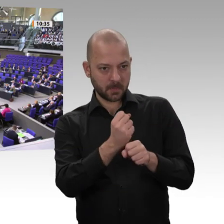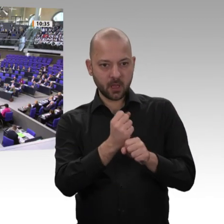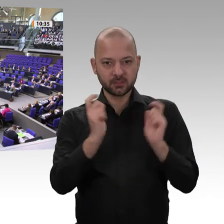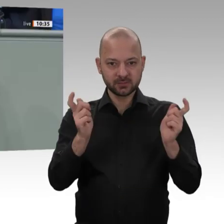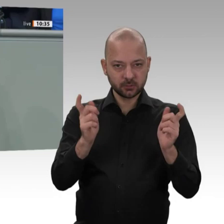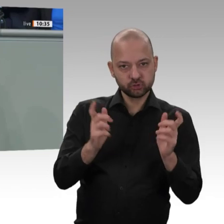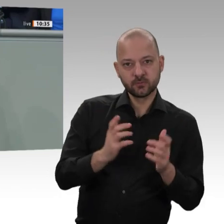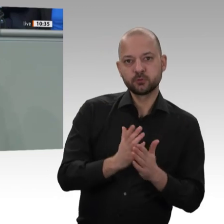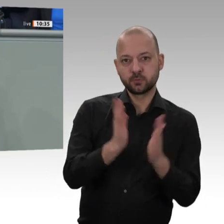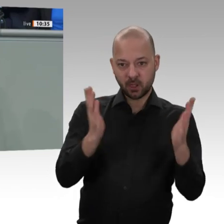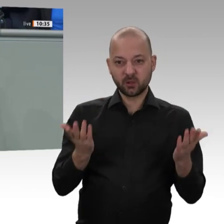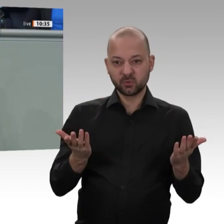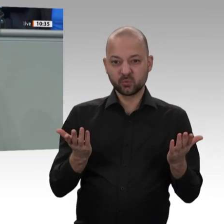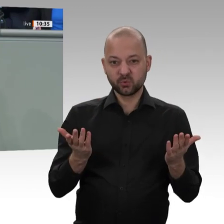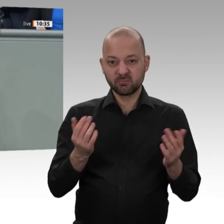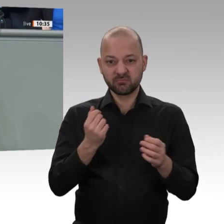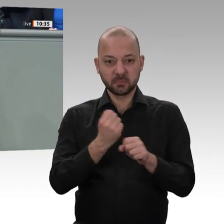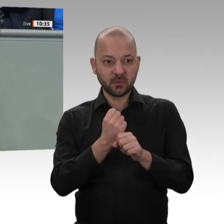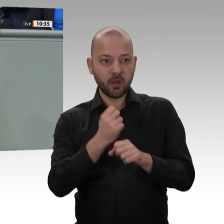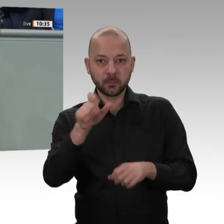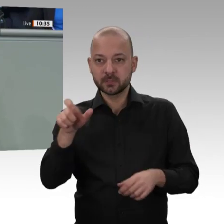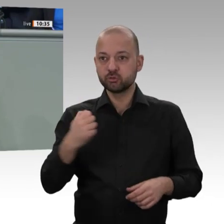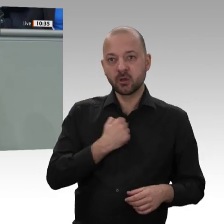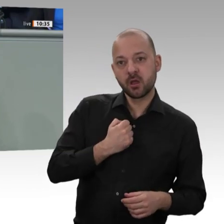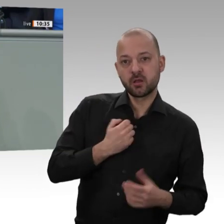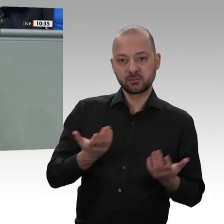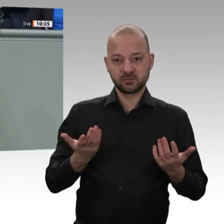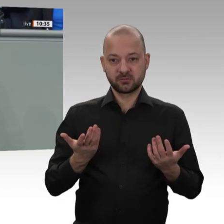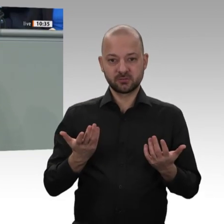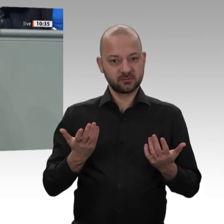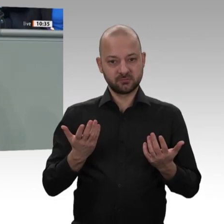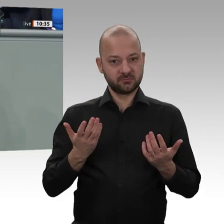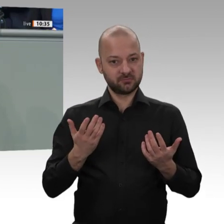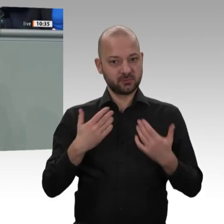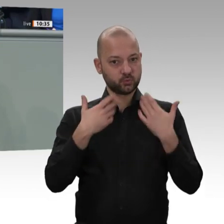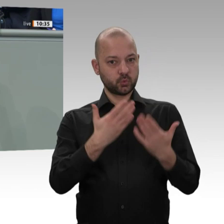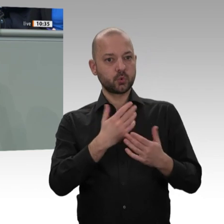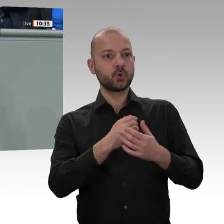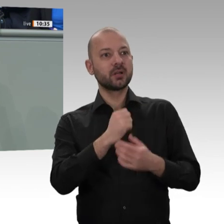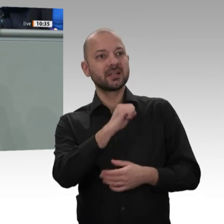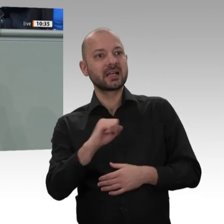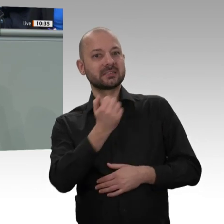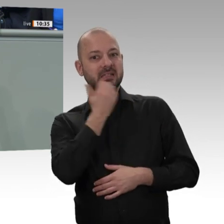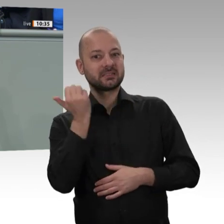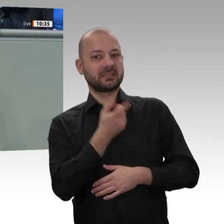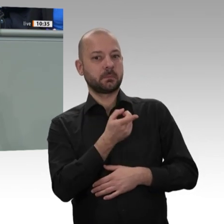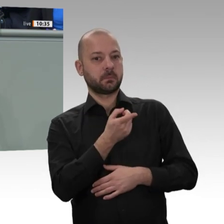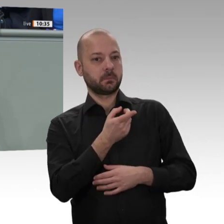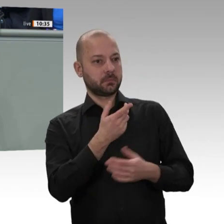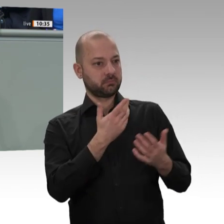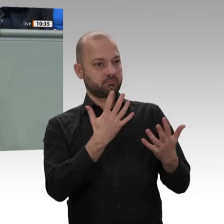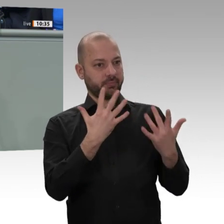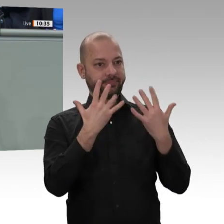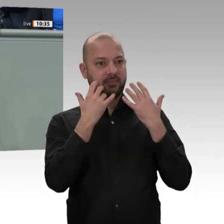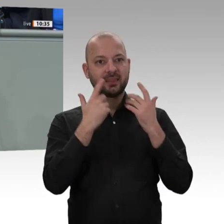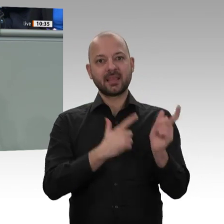Und auch das haben die Angehörigen gestern Abend klar gesagt, es müssen Taten folgen und es ist hier oft gesagt worden. Wir haben nach Halle